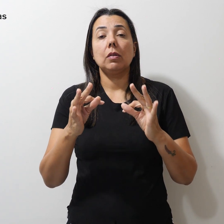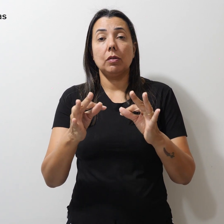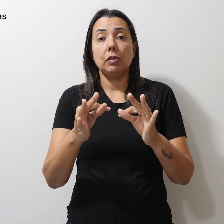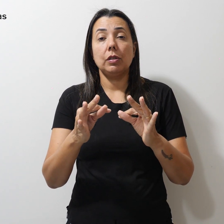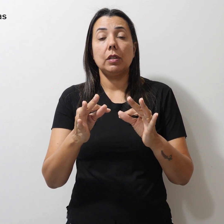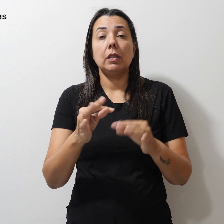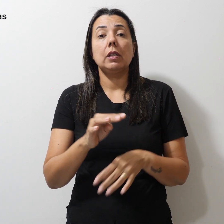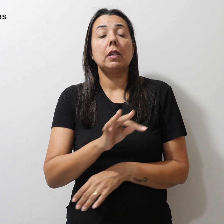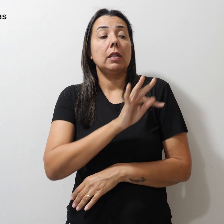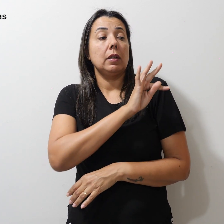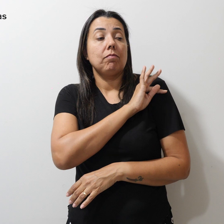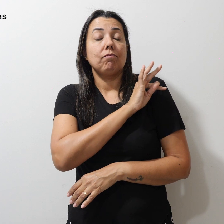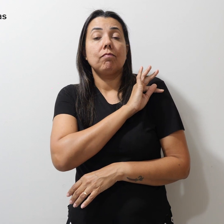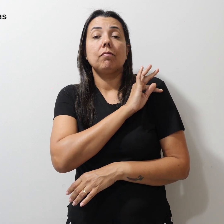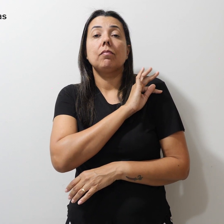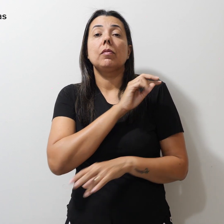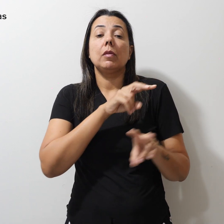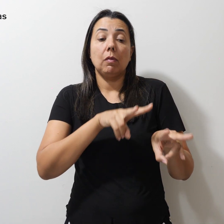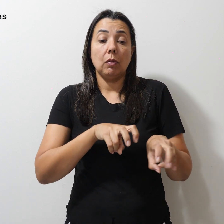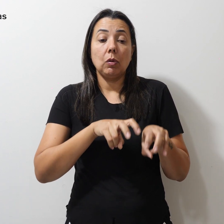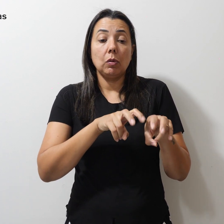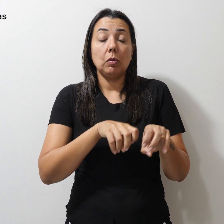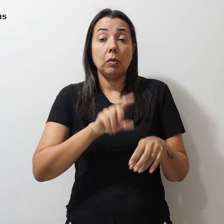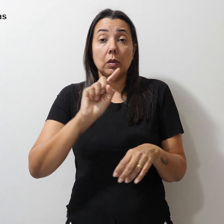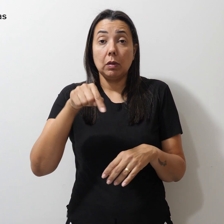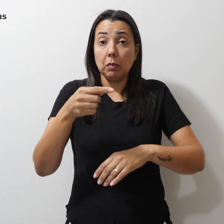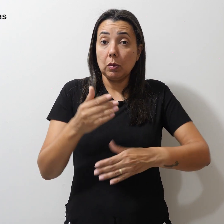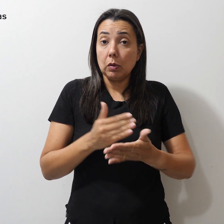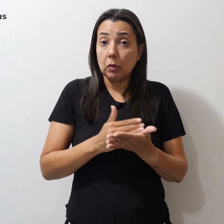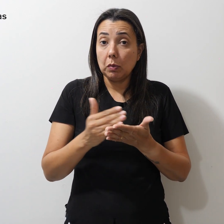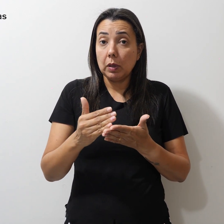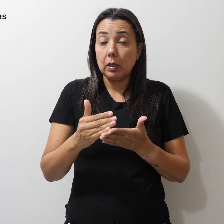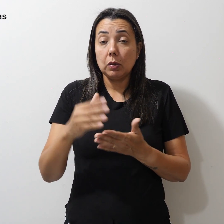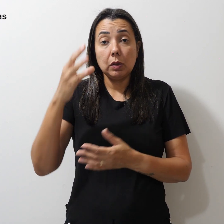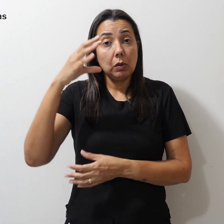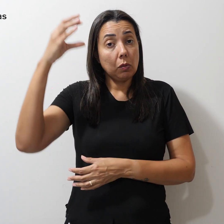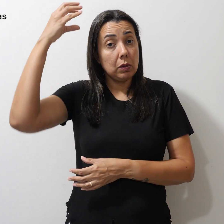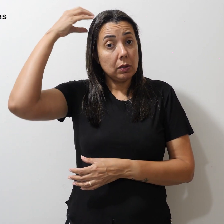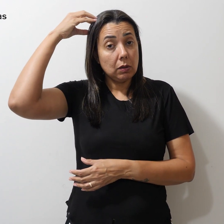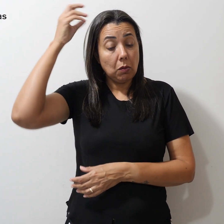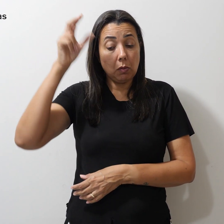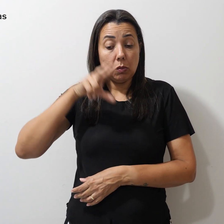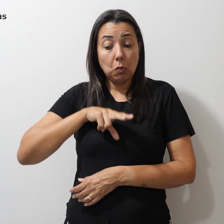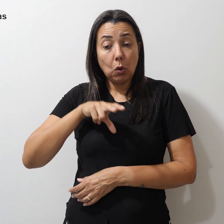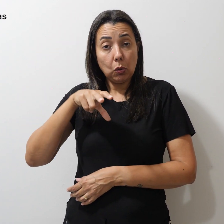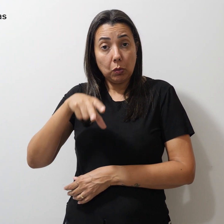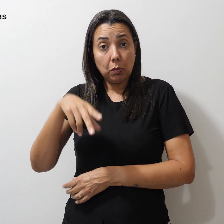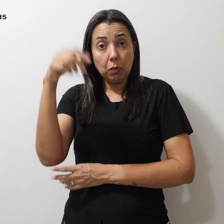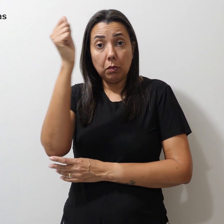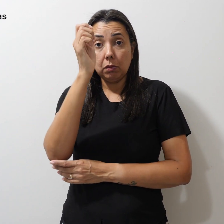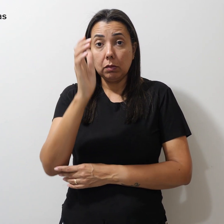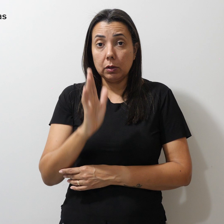agricultura. Após o início da colonização portuguesa, o Brasil sofreu com